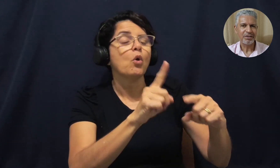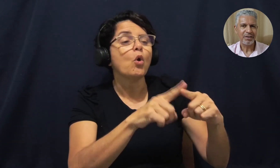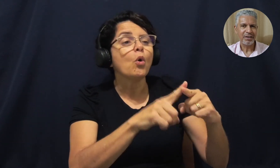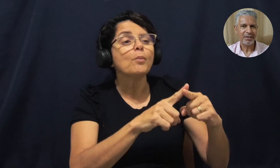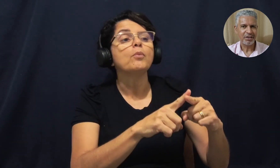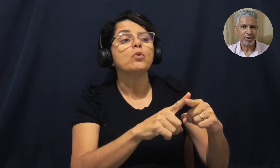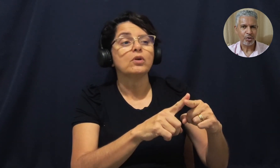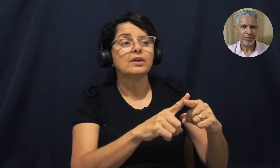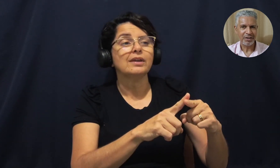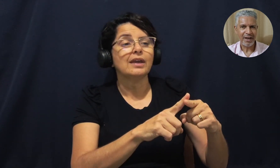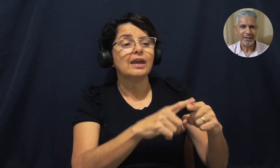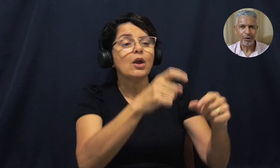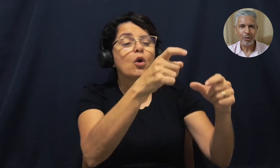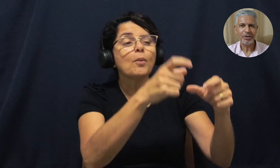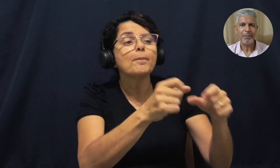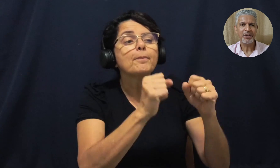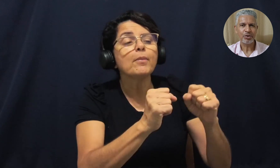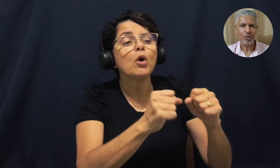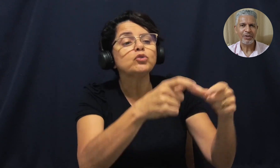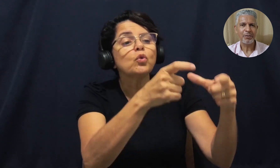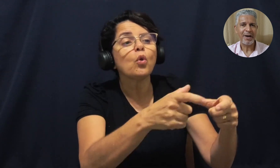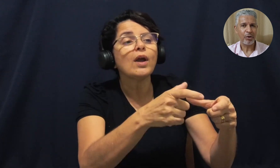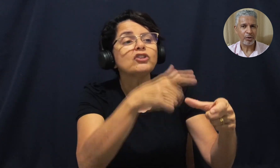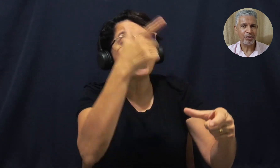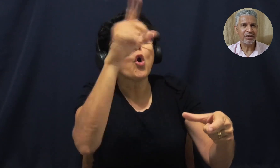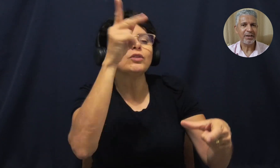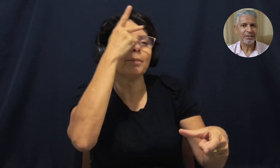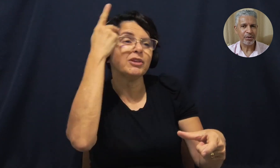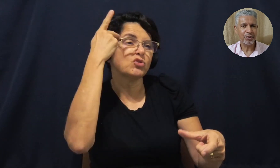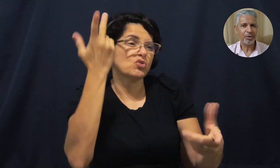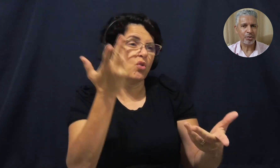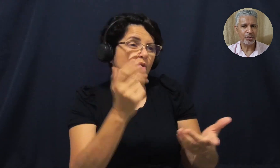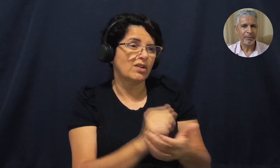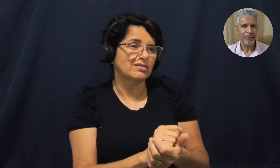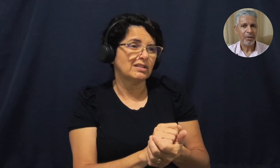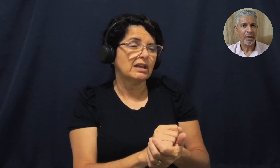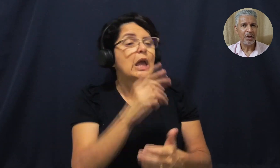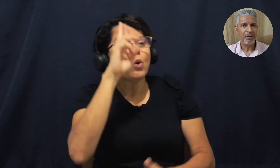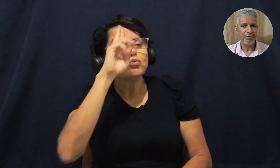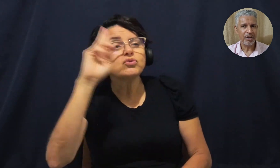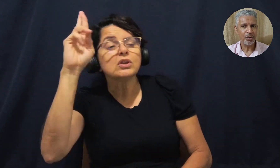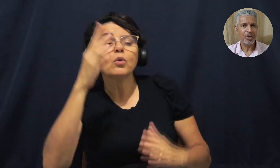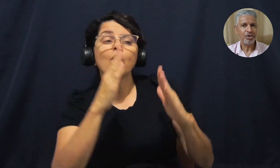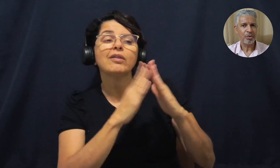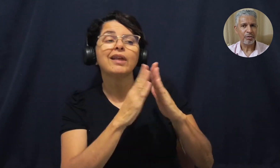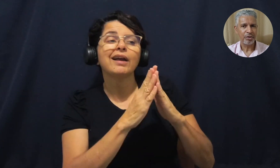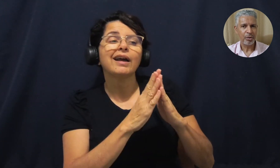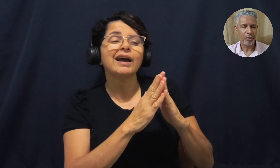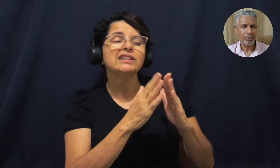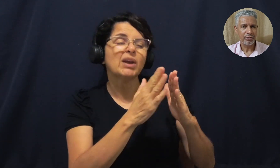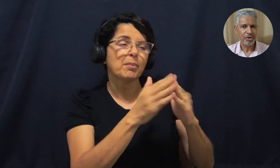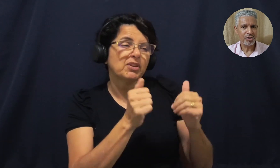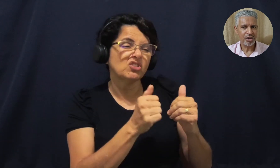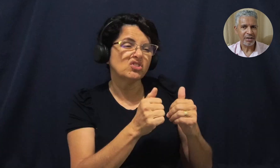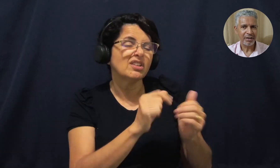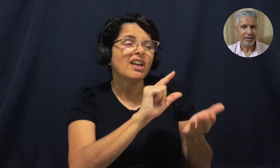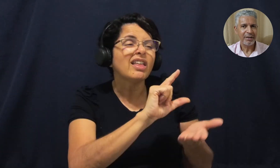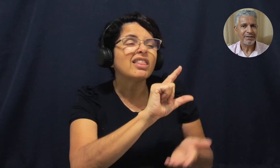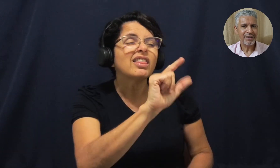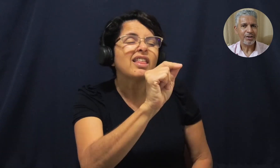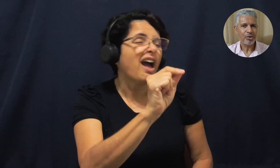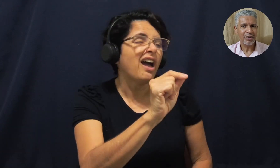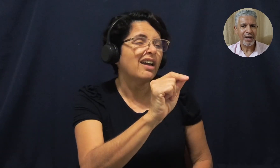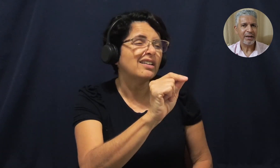pois pode ser que seja convidada outra pessoa de maior consideração que tu, e vindo o que te convidou, te